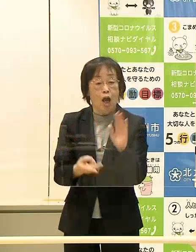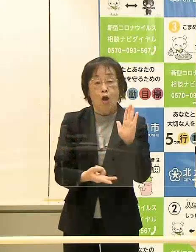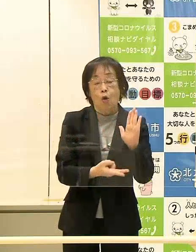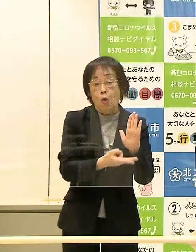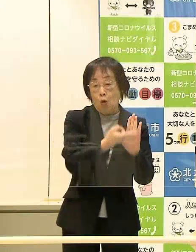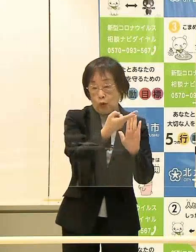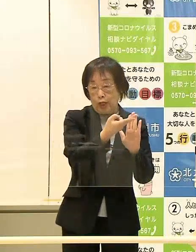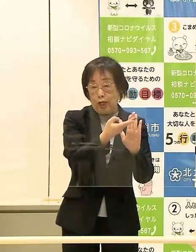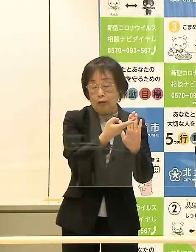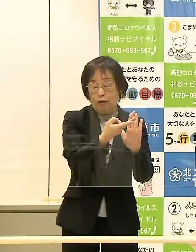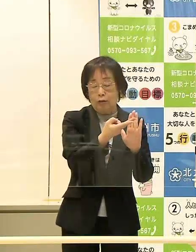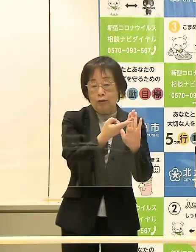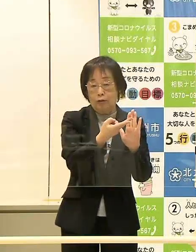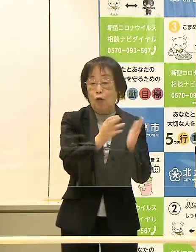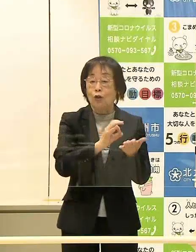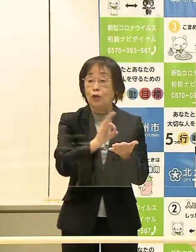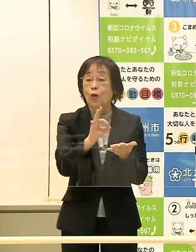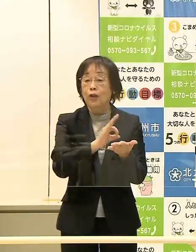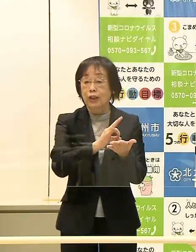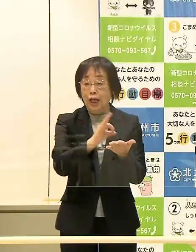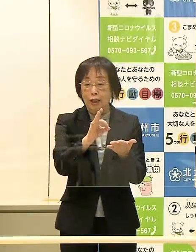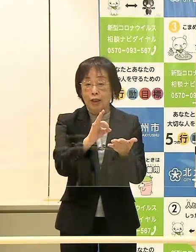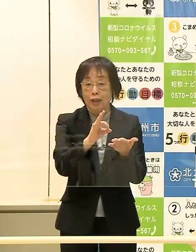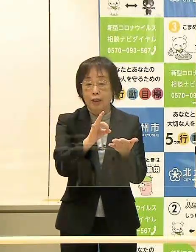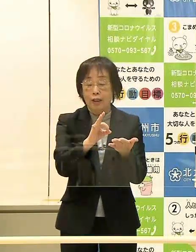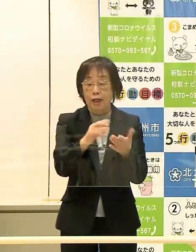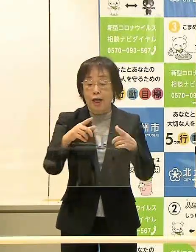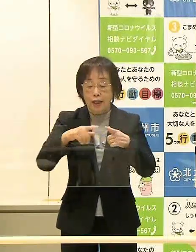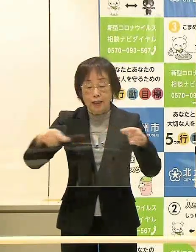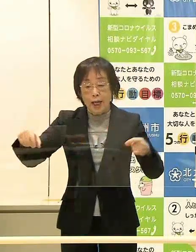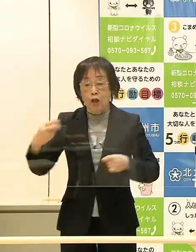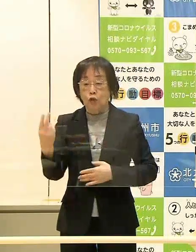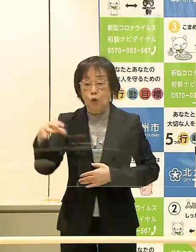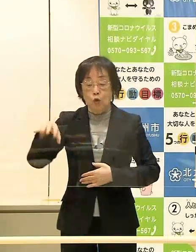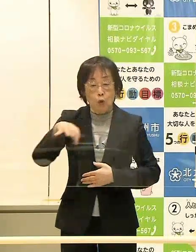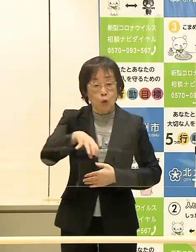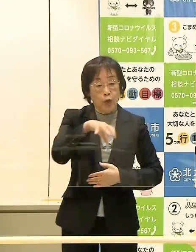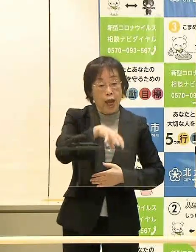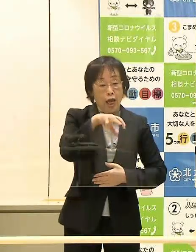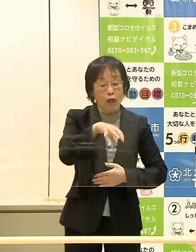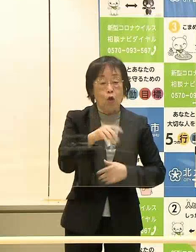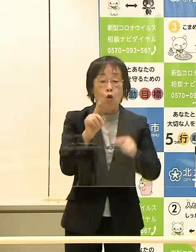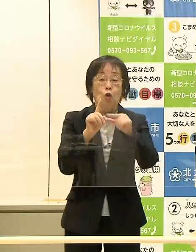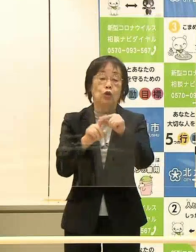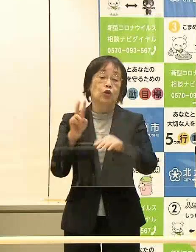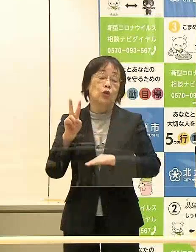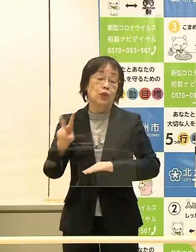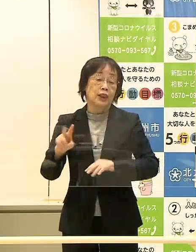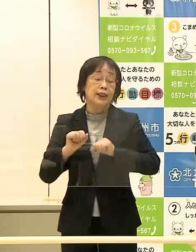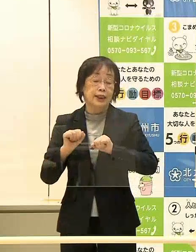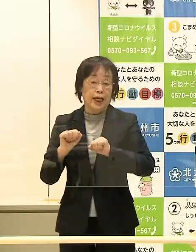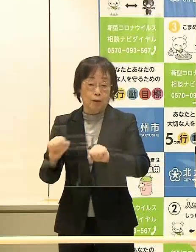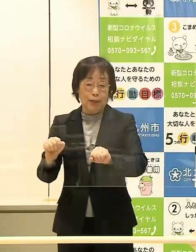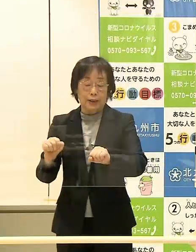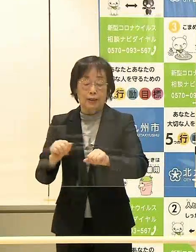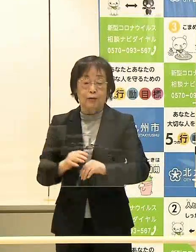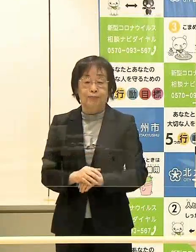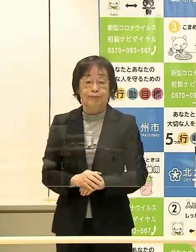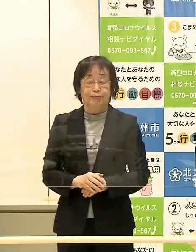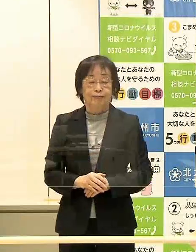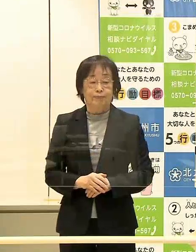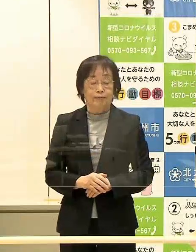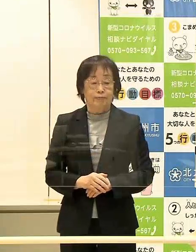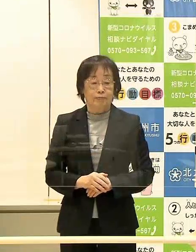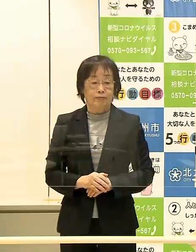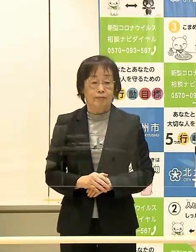の確保というのは都道府県を軸にしてますということになっておりますそこ